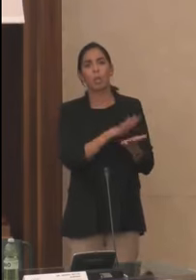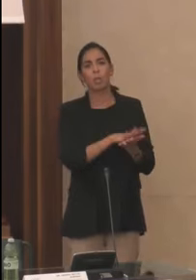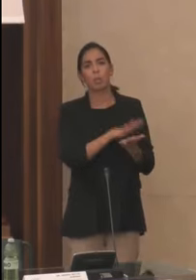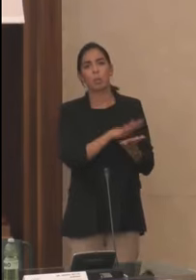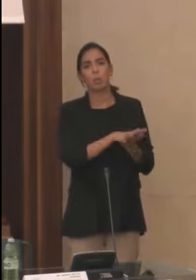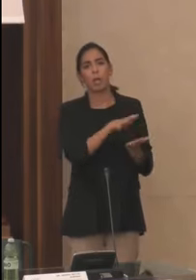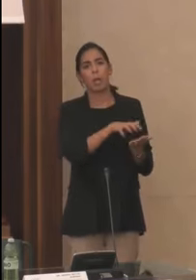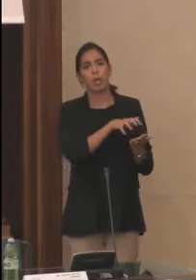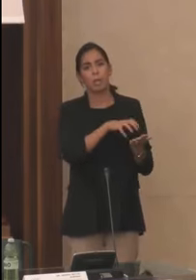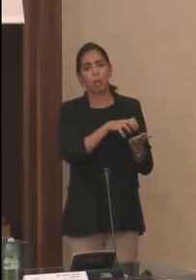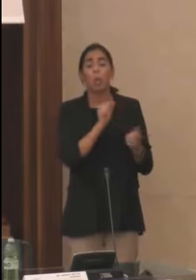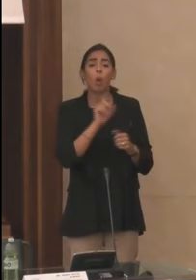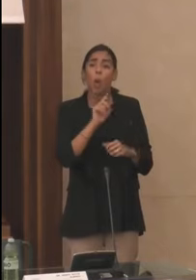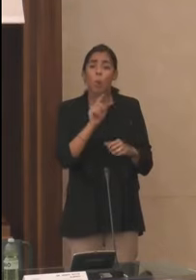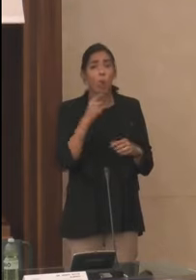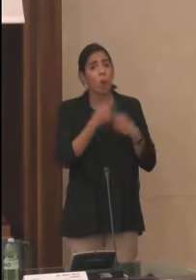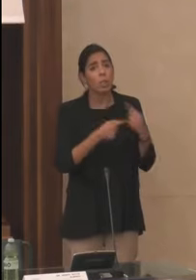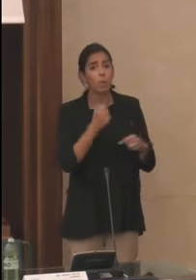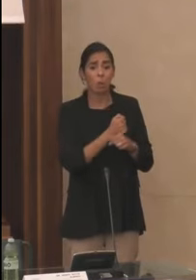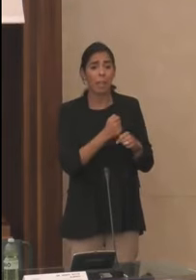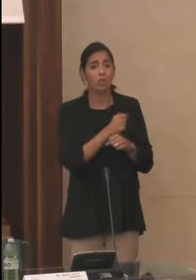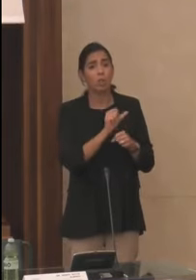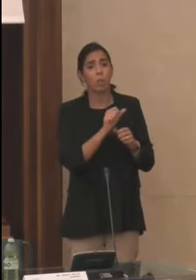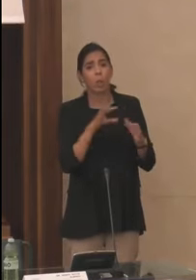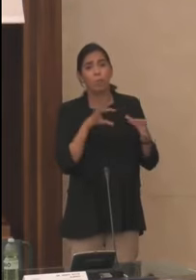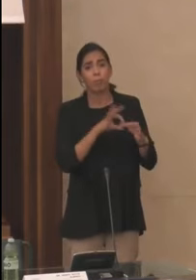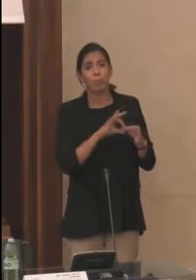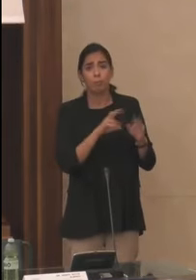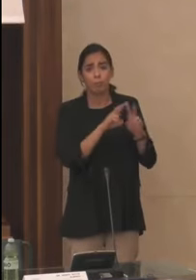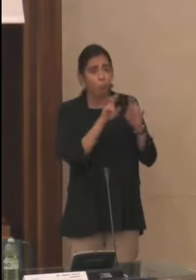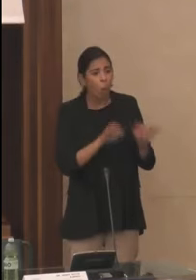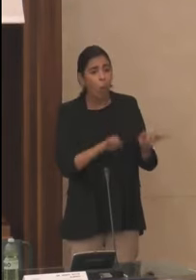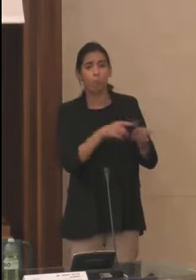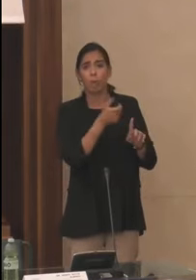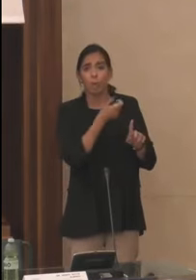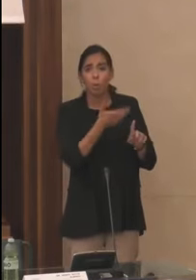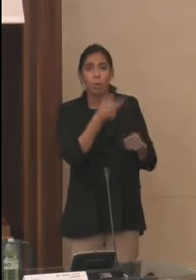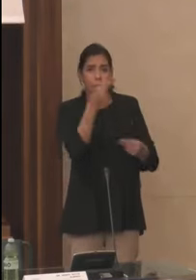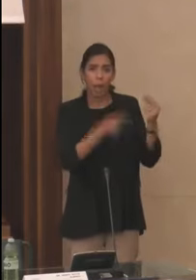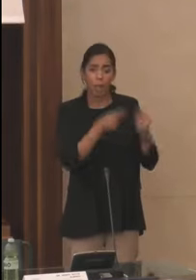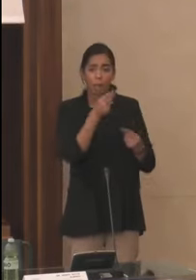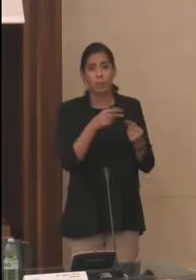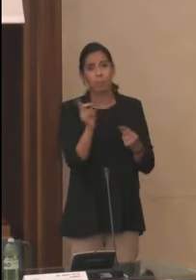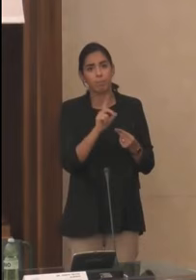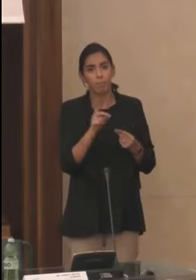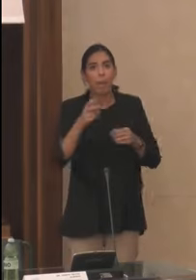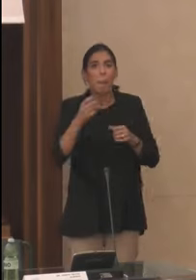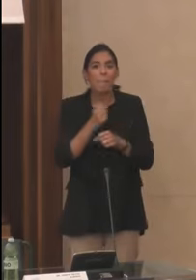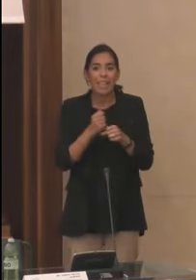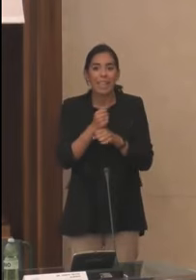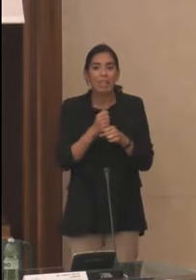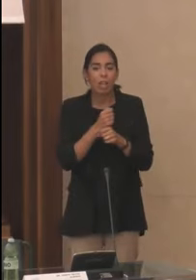medicina computerizzata. C'è una medicina computazionale, la medicina delle linee guida